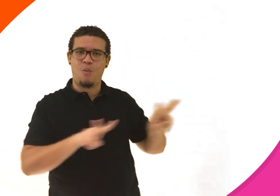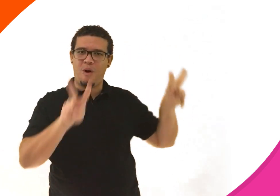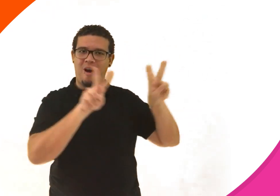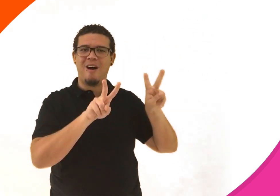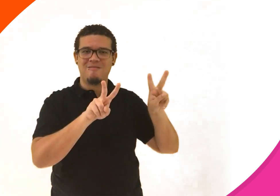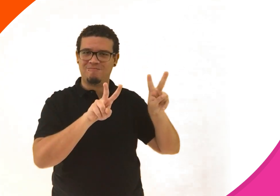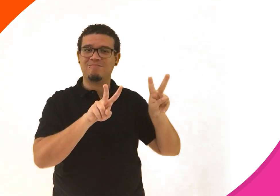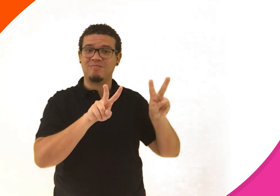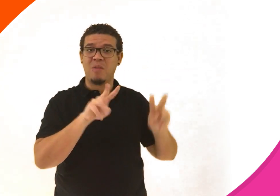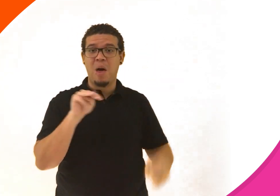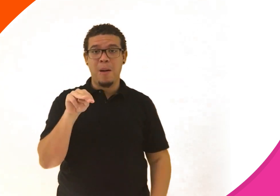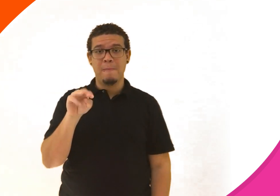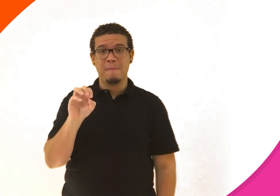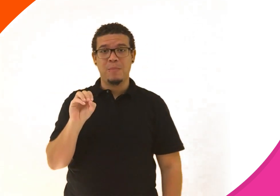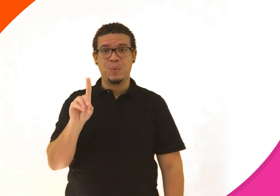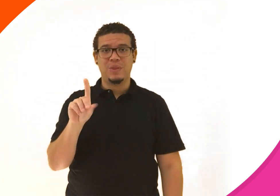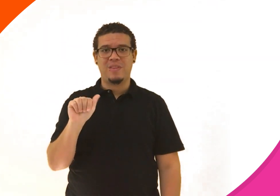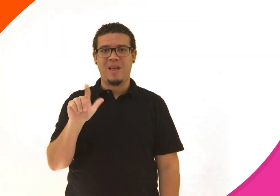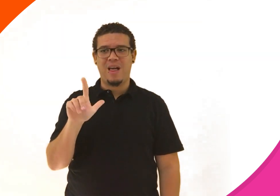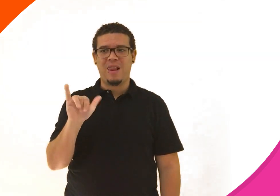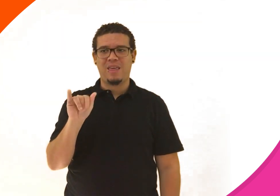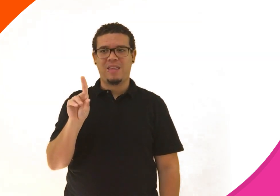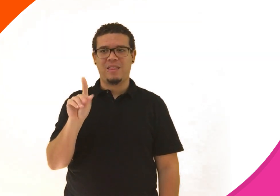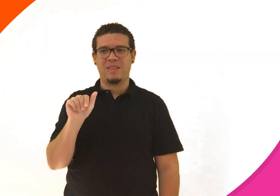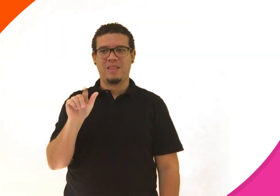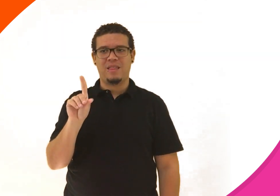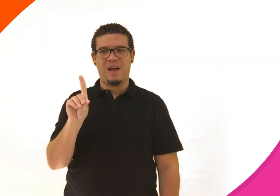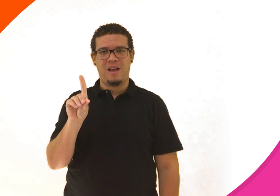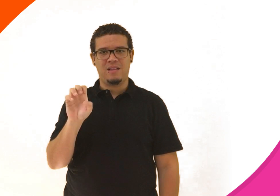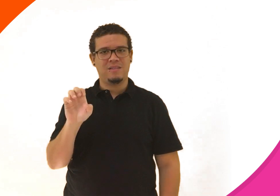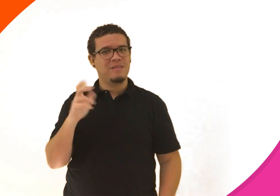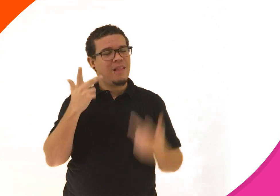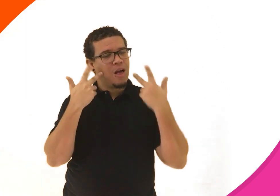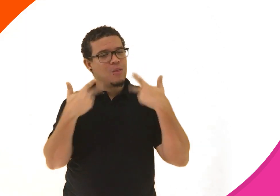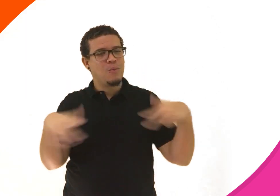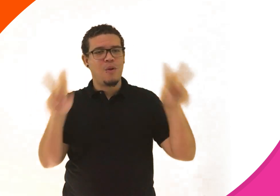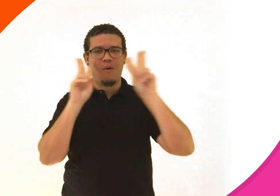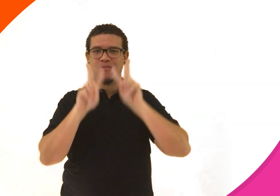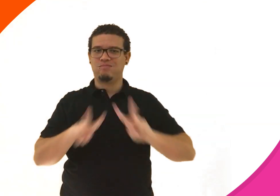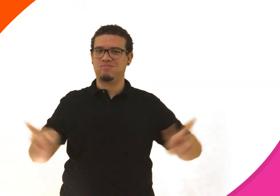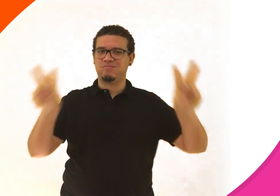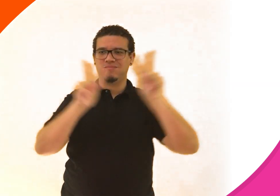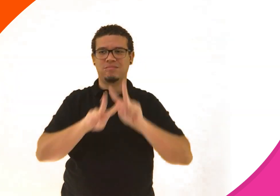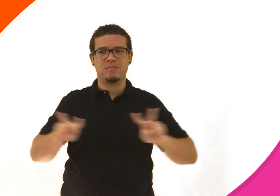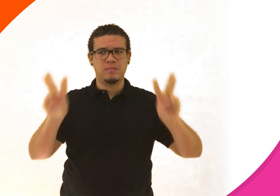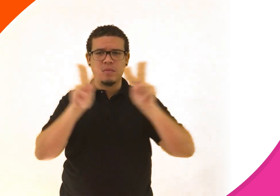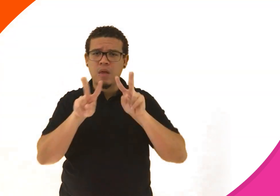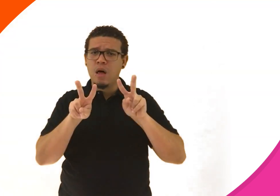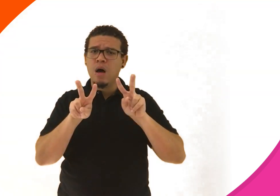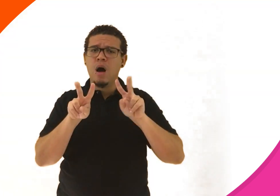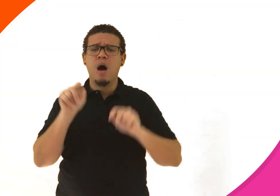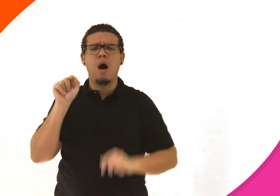dotada de uma estrutura gramatical própria, cuja sua modalidade é de